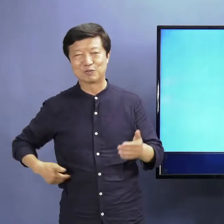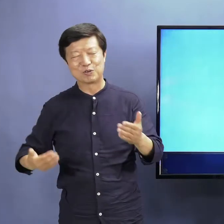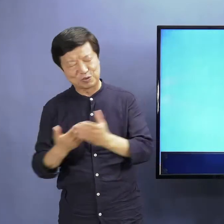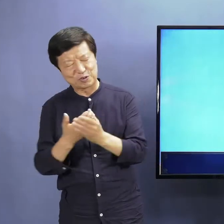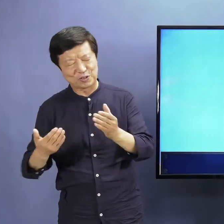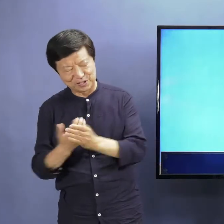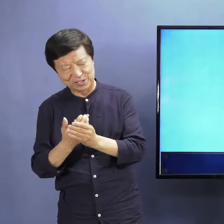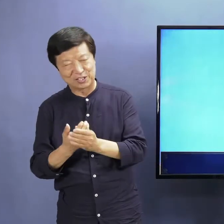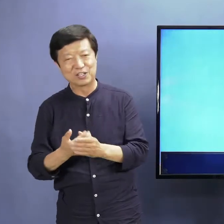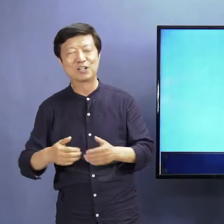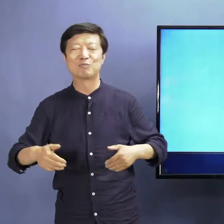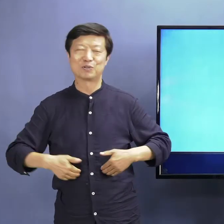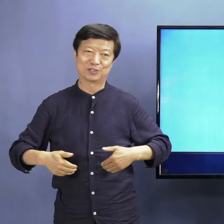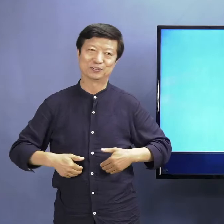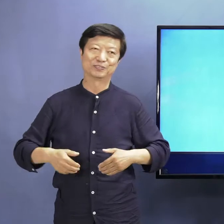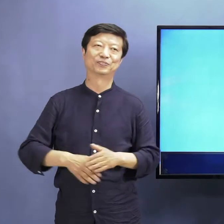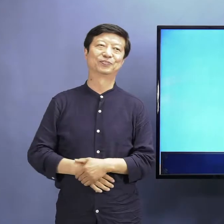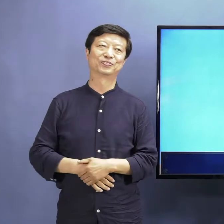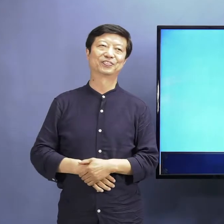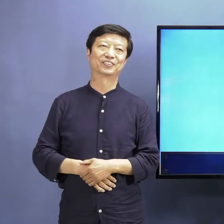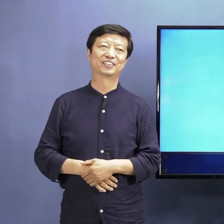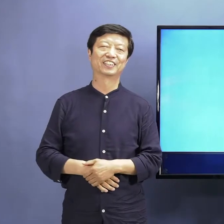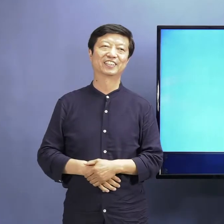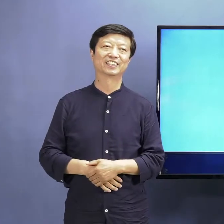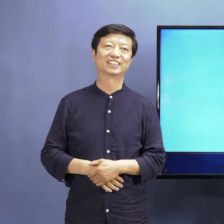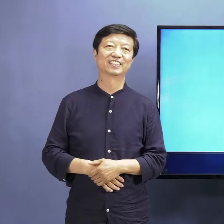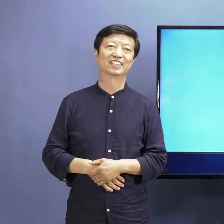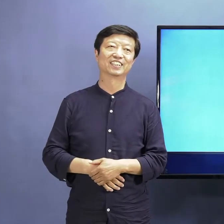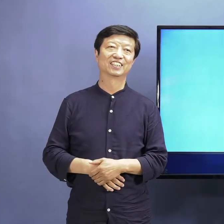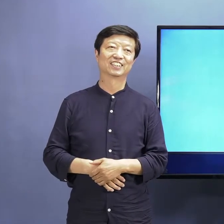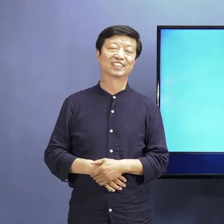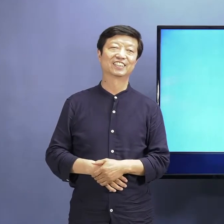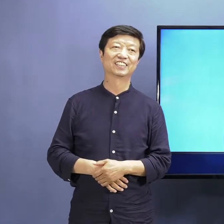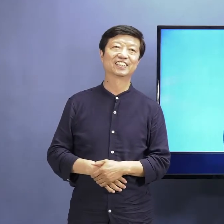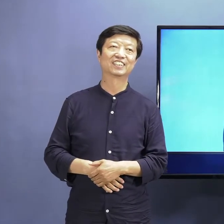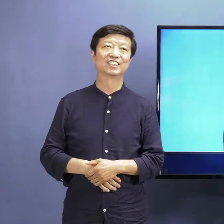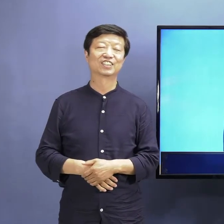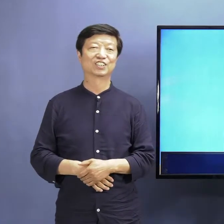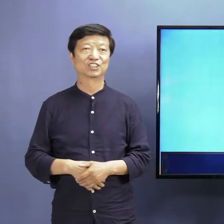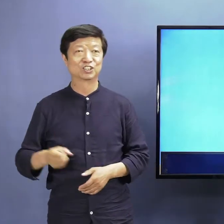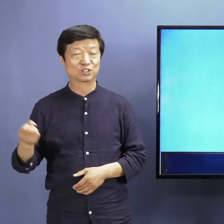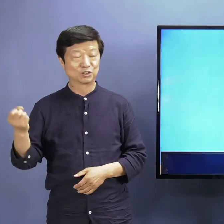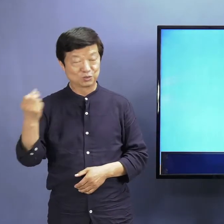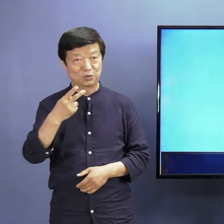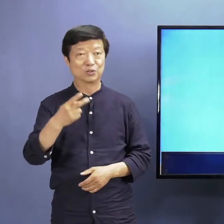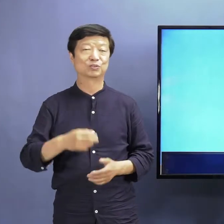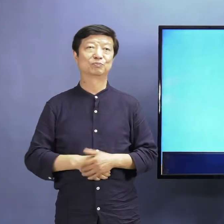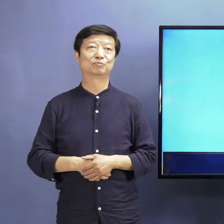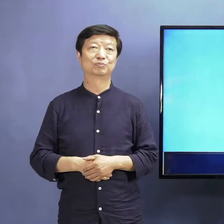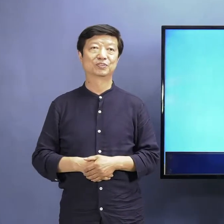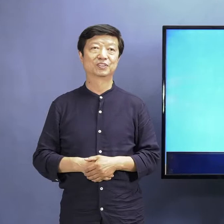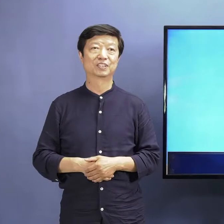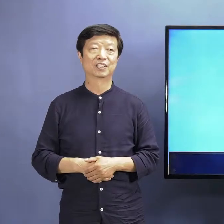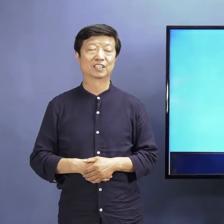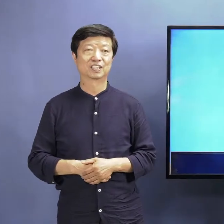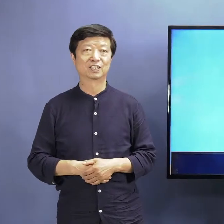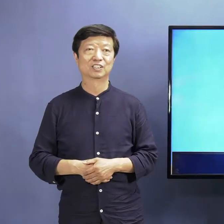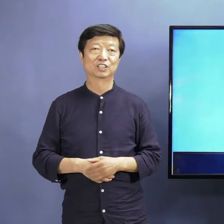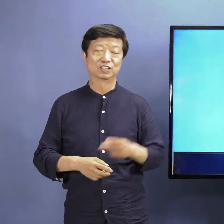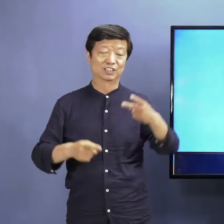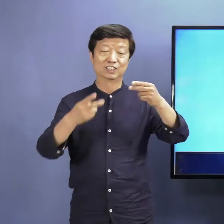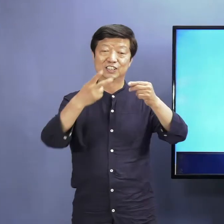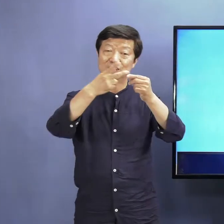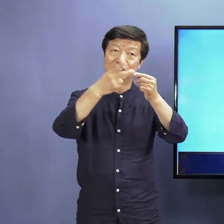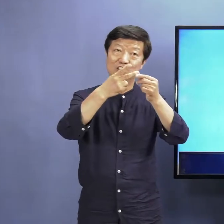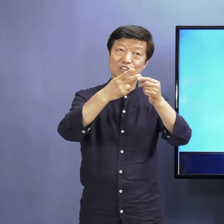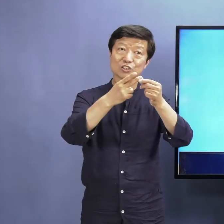어떻게 하다 이렇게 됐는지 모르겠지만. 자, 그런데 여기서 또 하나 정말 의외인 건 뭐냐면 2등이 뭐냐, 두 번째가 뭐냐?